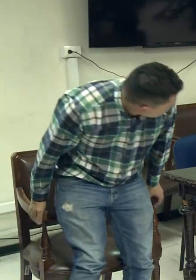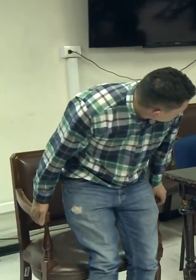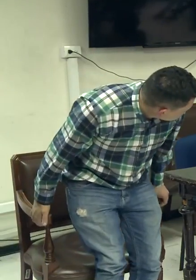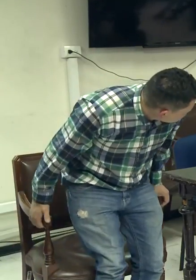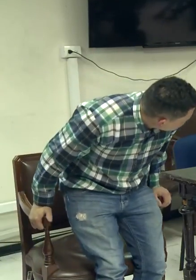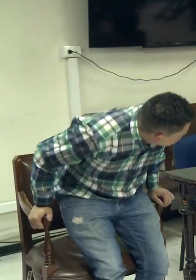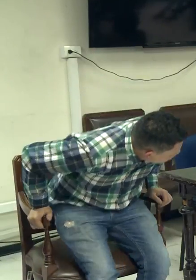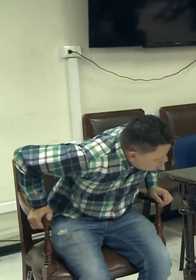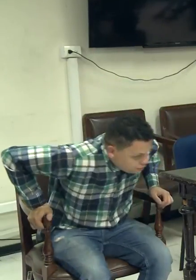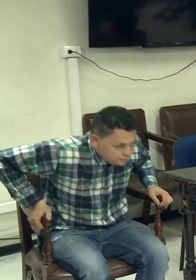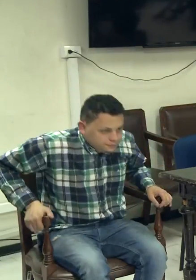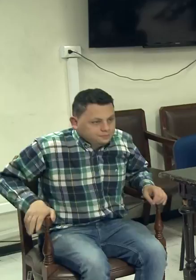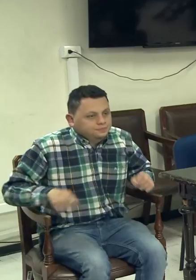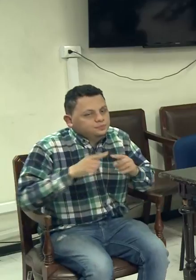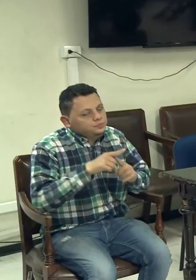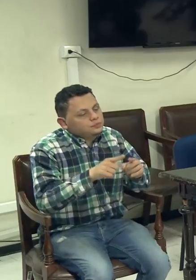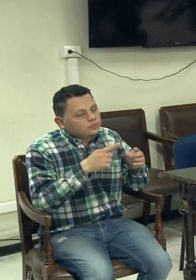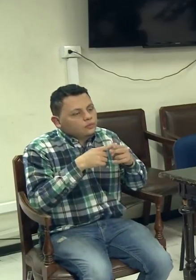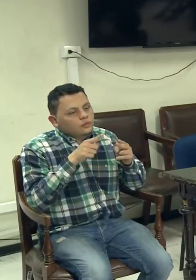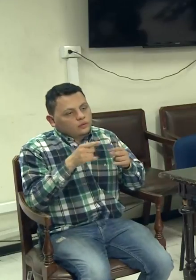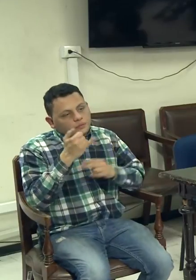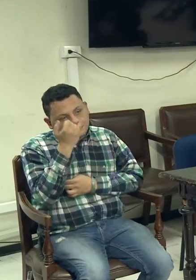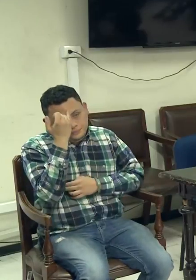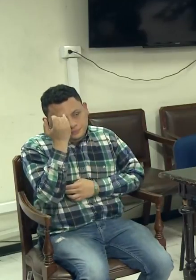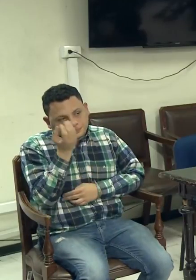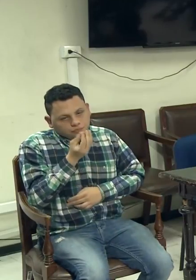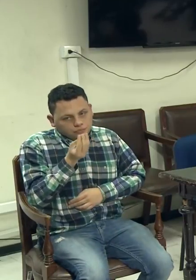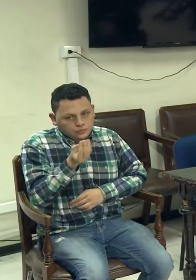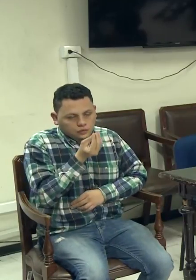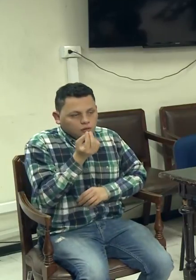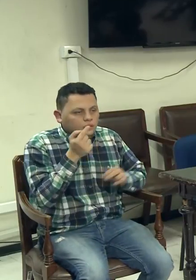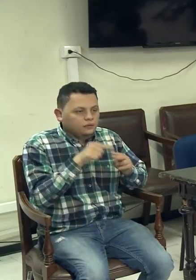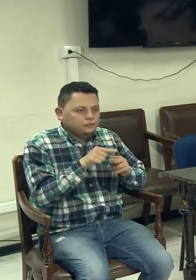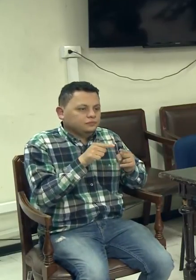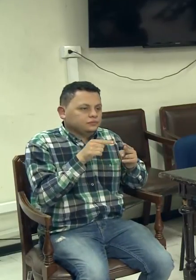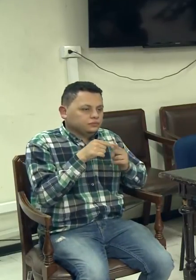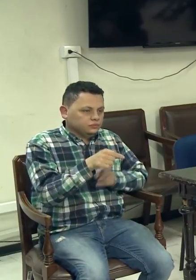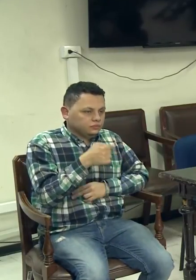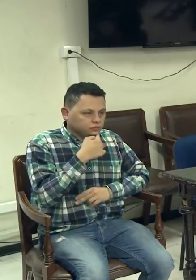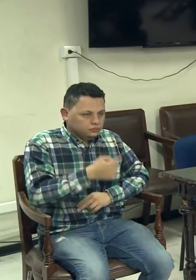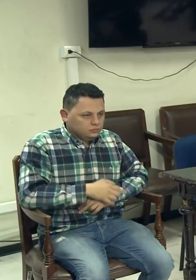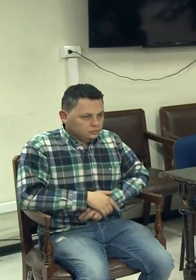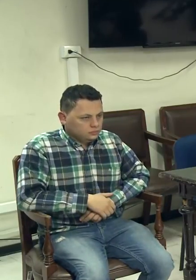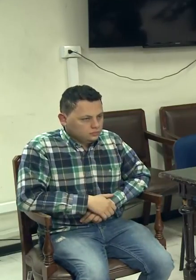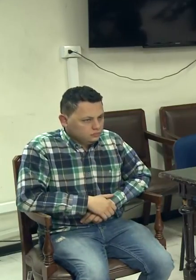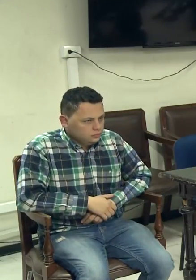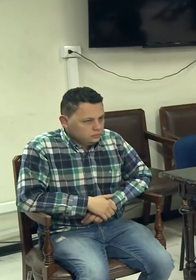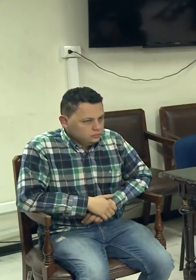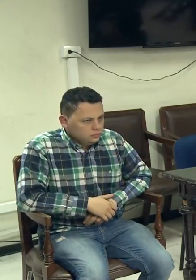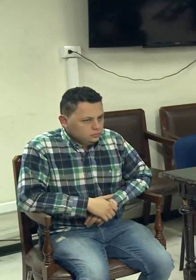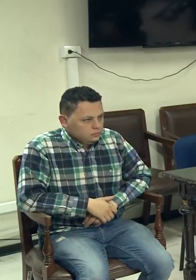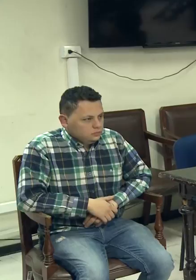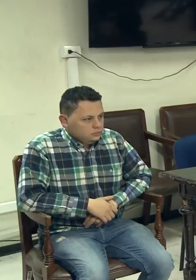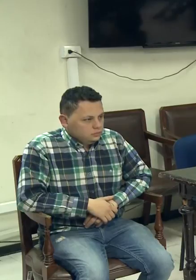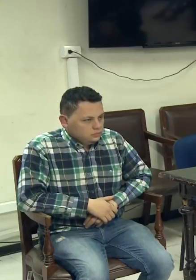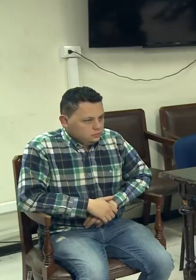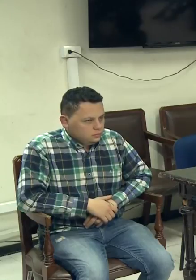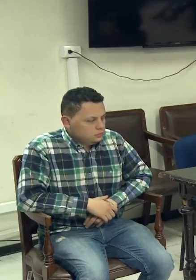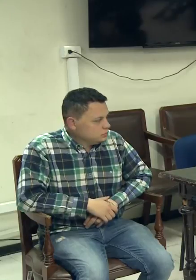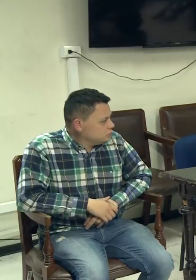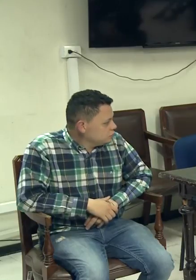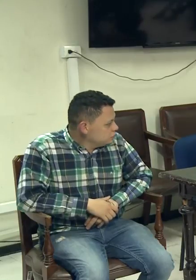llamada feminismo. Entonces, soy poco confiable. Estoy del lado de estas